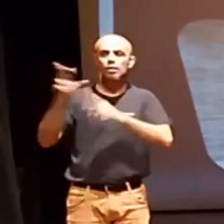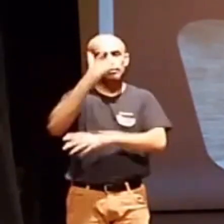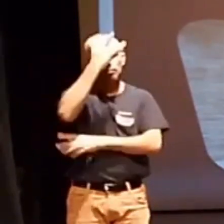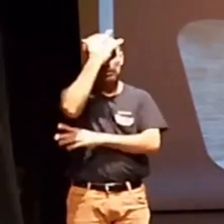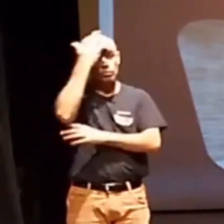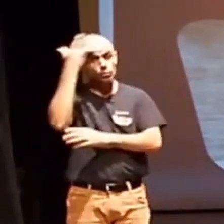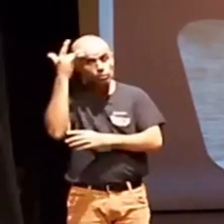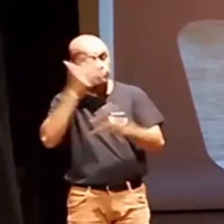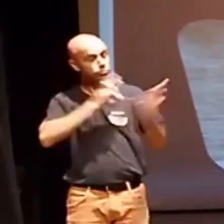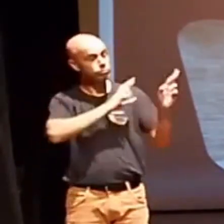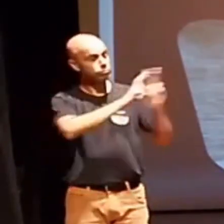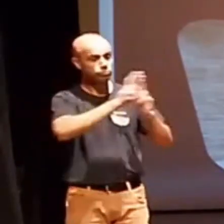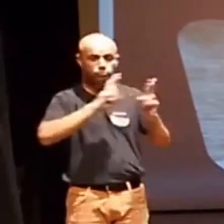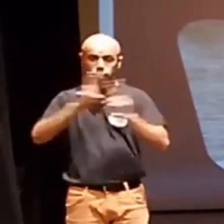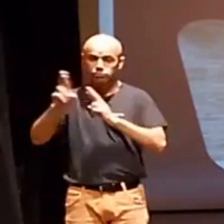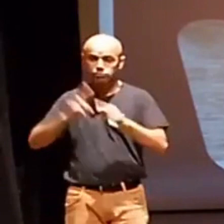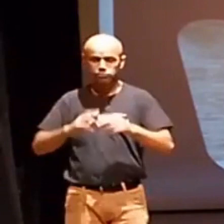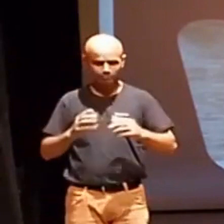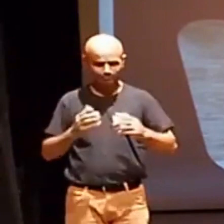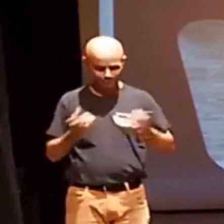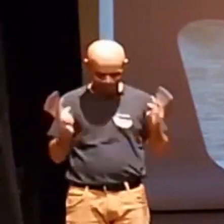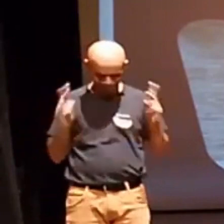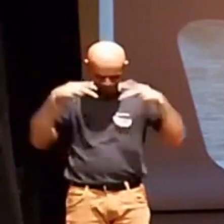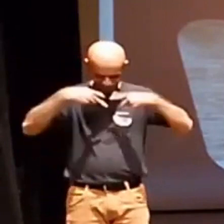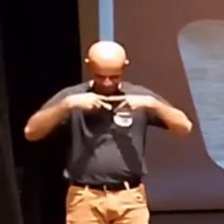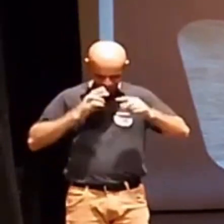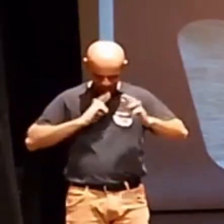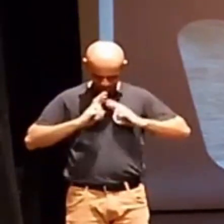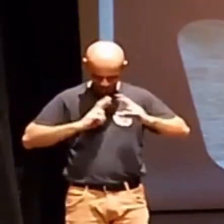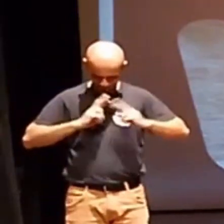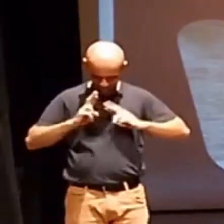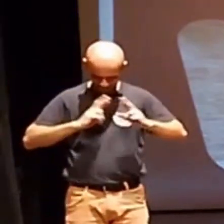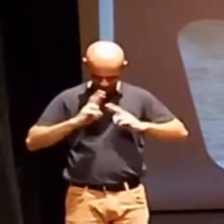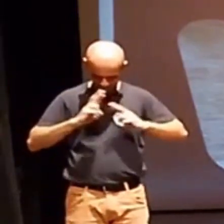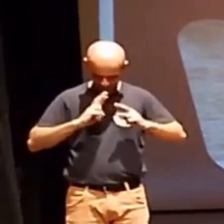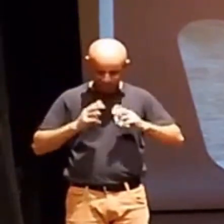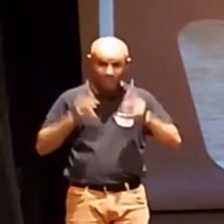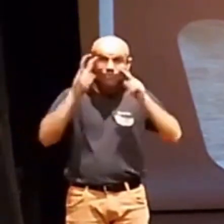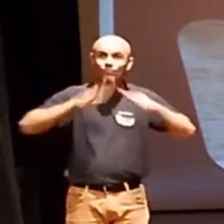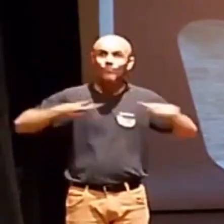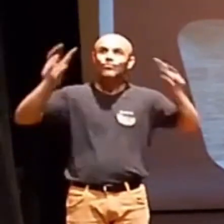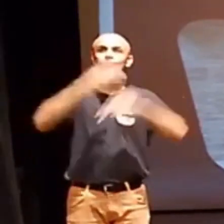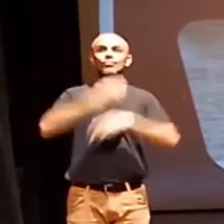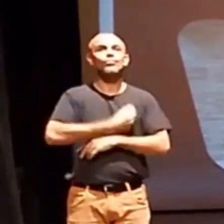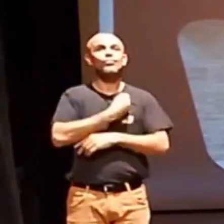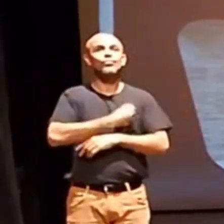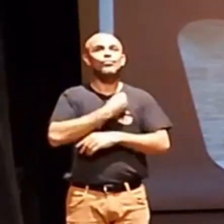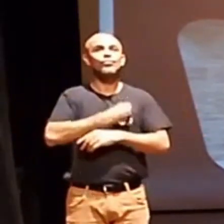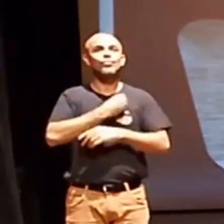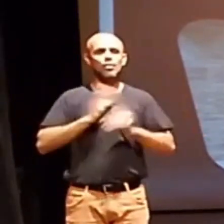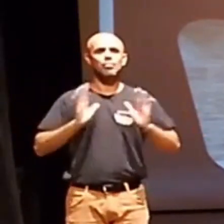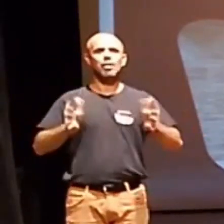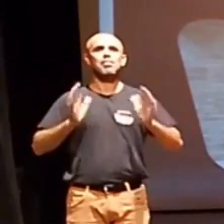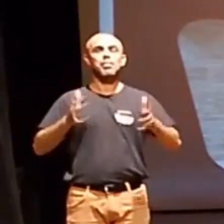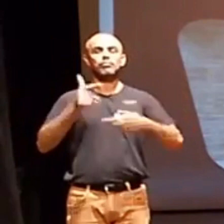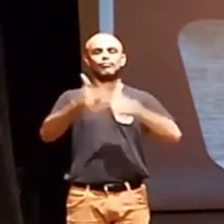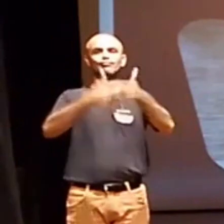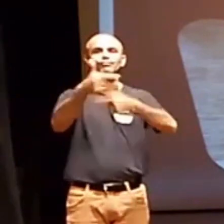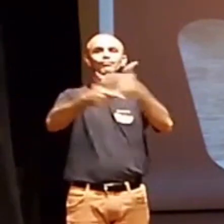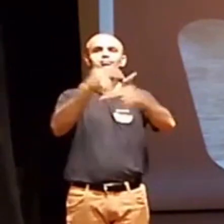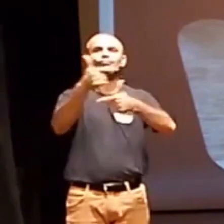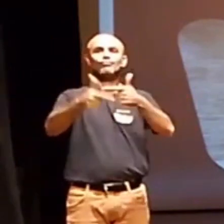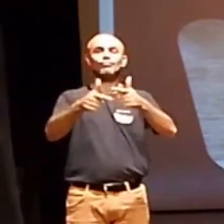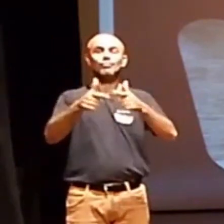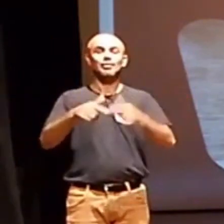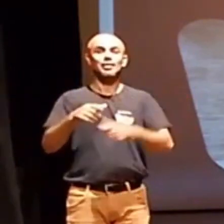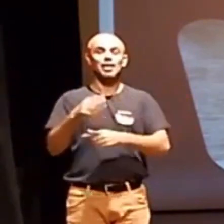a forma como ele se relaciona com ele mesmo, a forma como ele enxerga a vida, a disposição dele para o trabalho. As